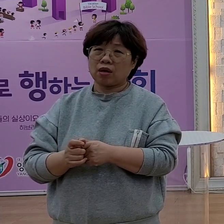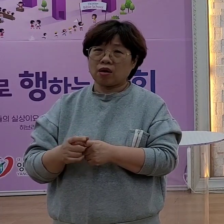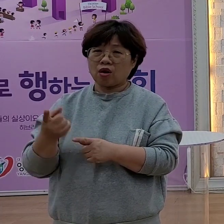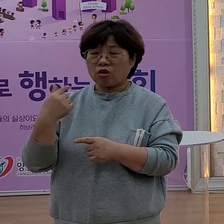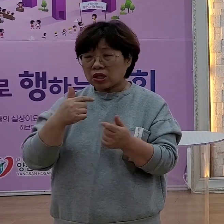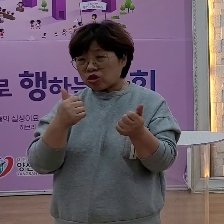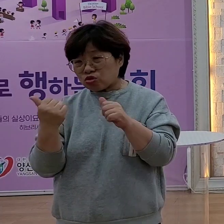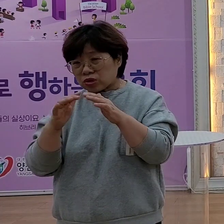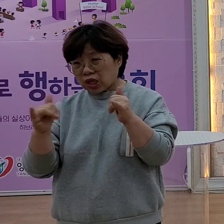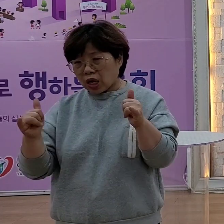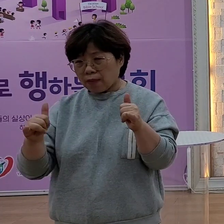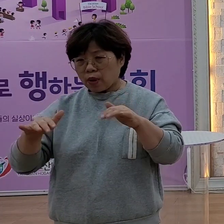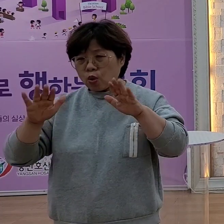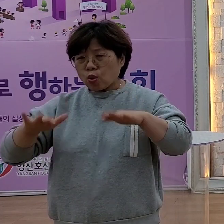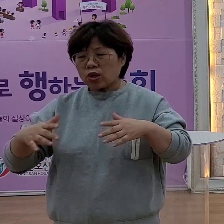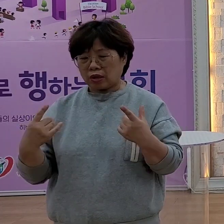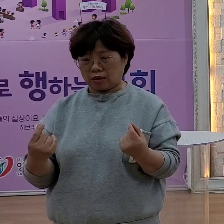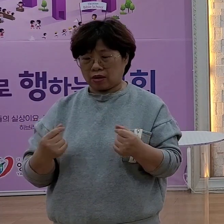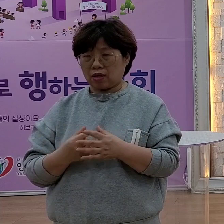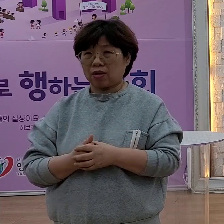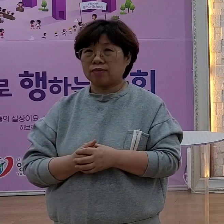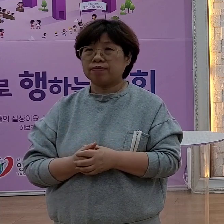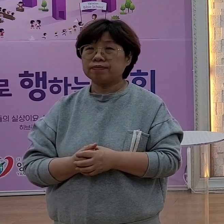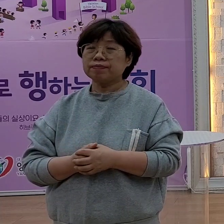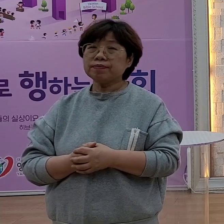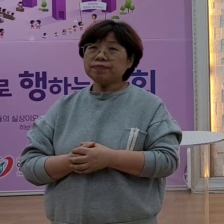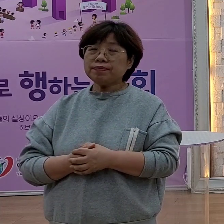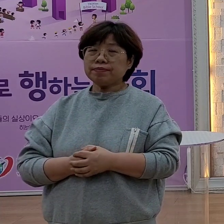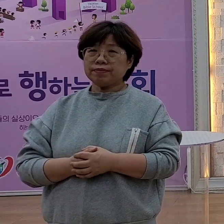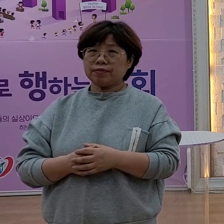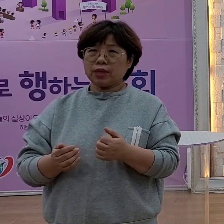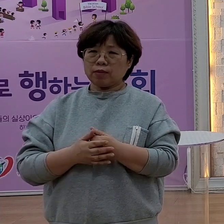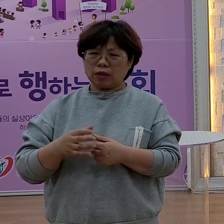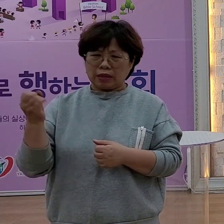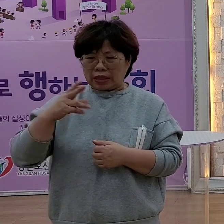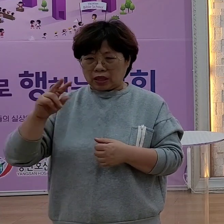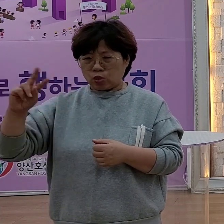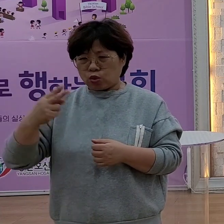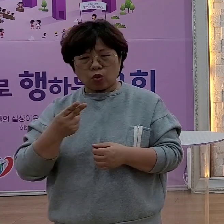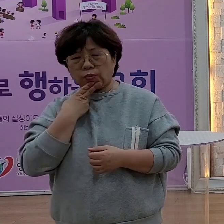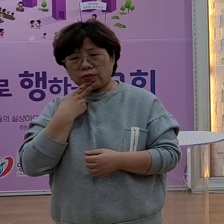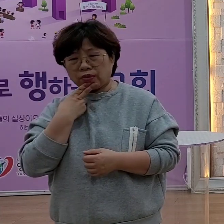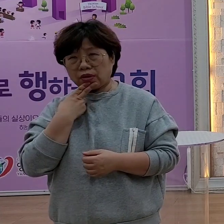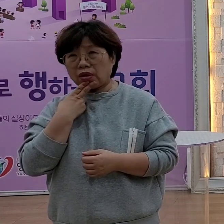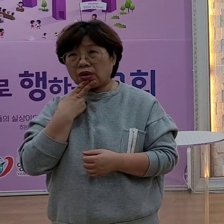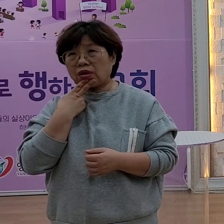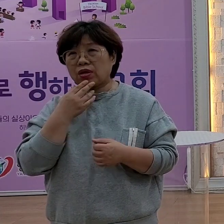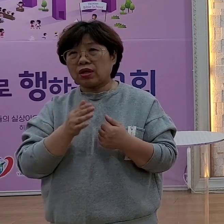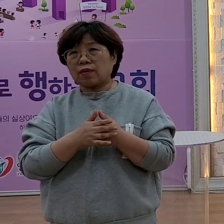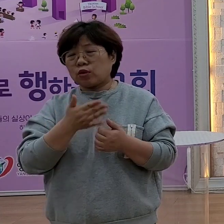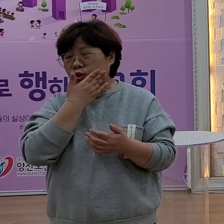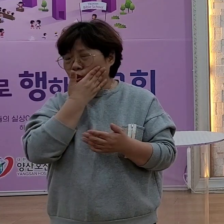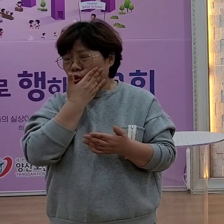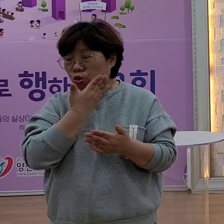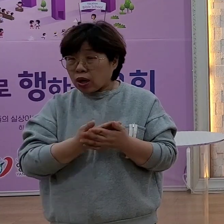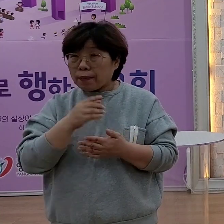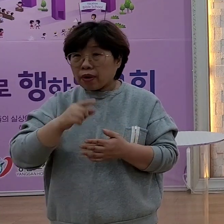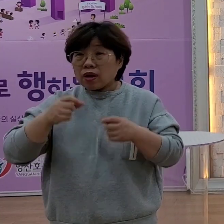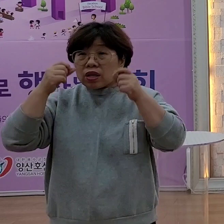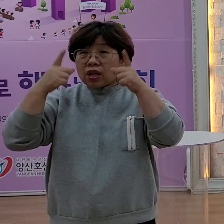오늘. 얼마나 이 하루가 손살처럼 지나가는지 다시는 돌아오지 않는데 여러분 그 소중함을